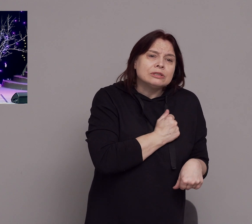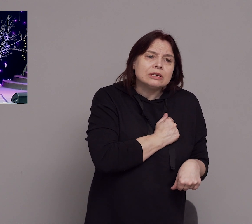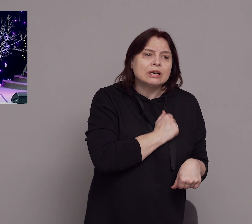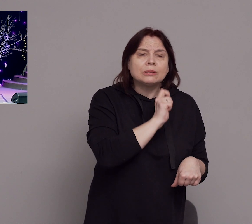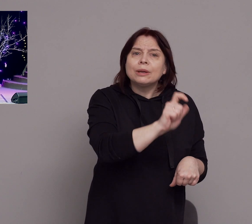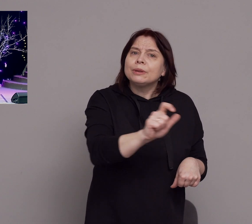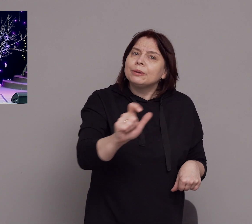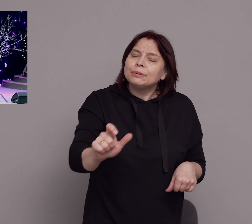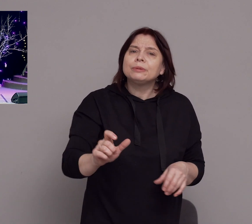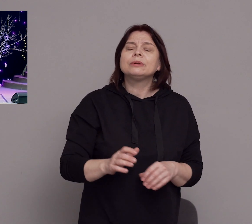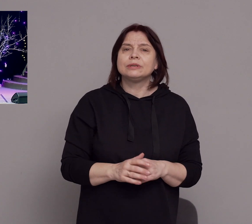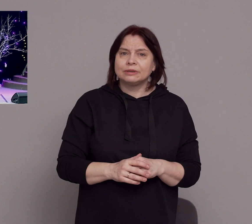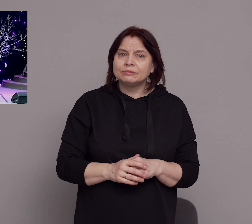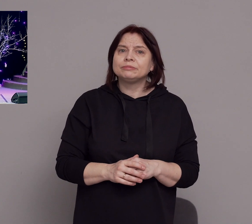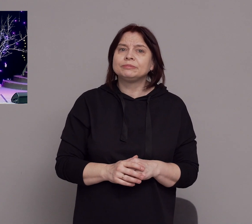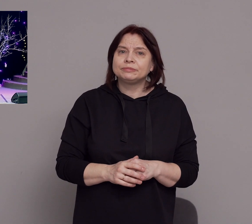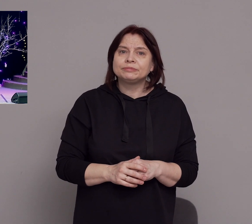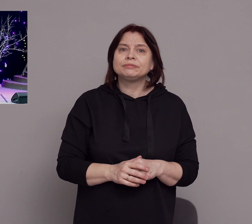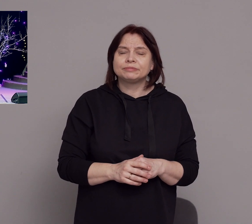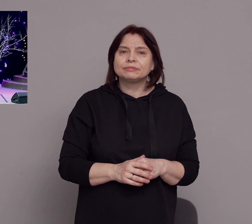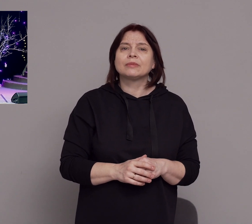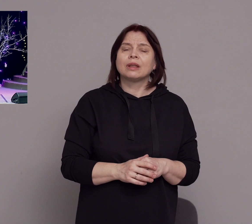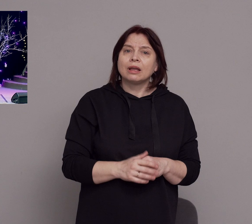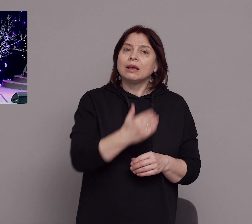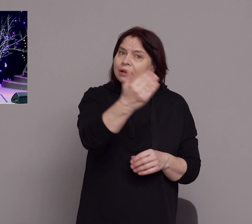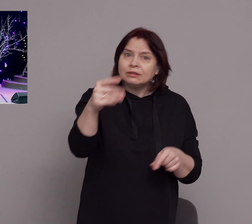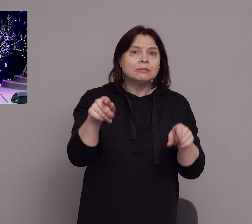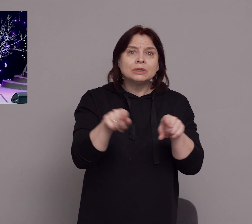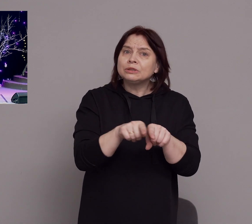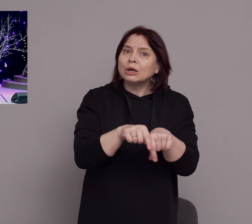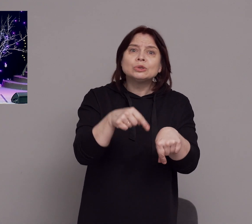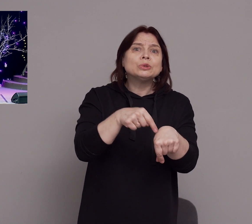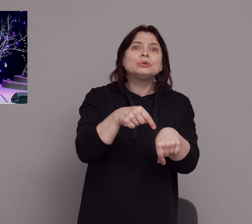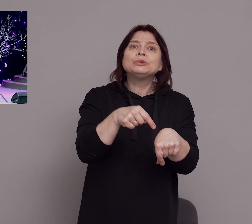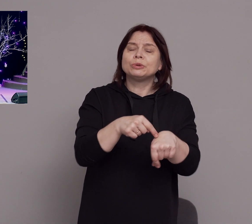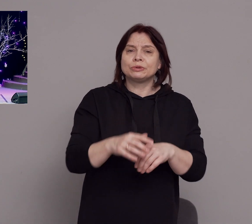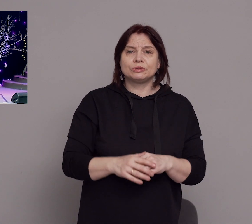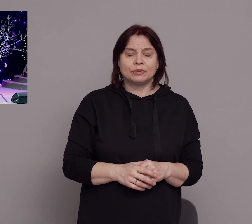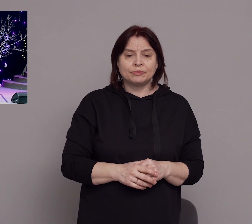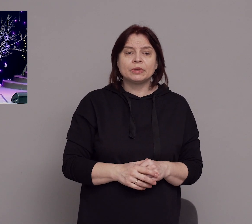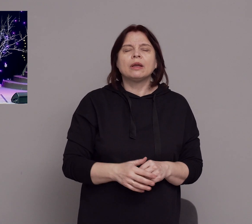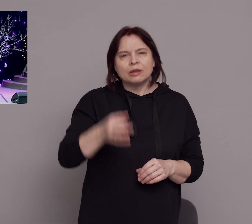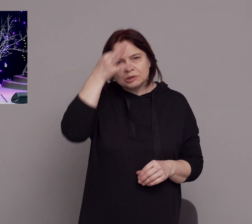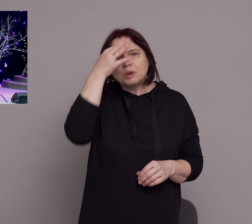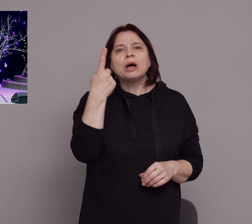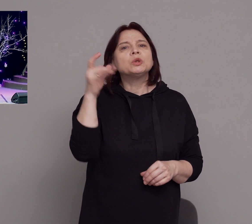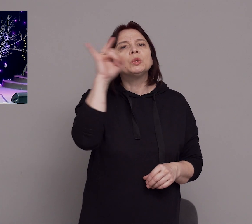И здесь вспоминается одна история. Это история из Евангелия от Иоанна, 13